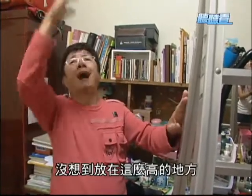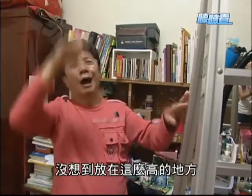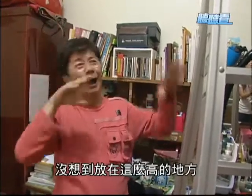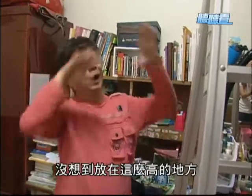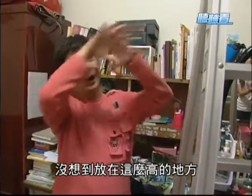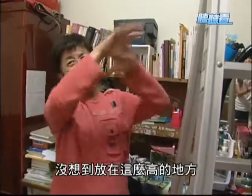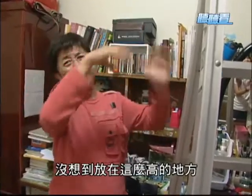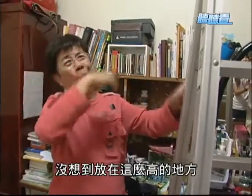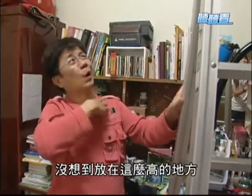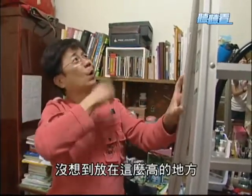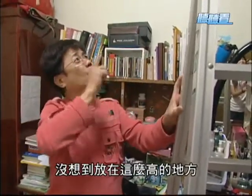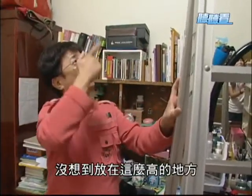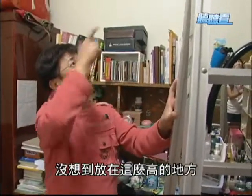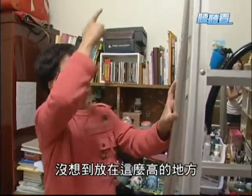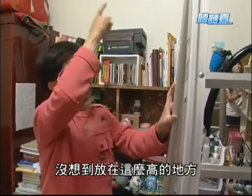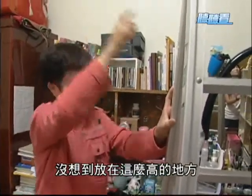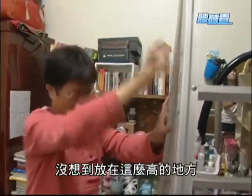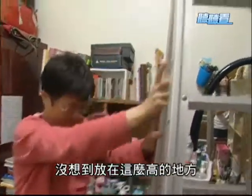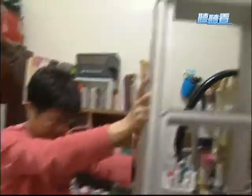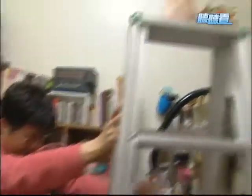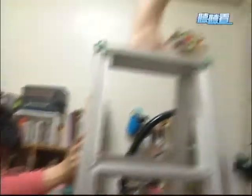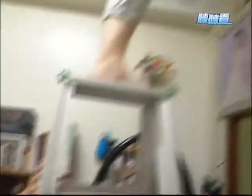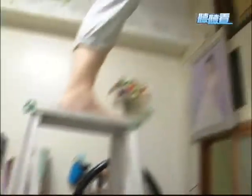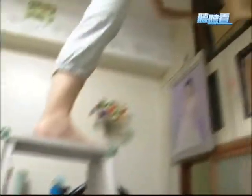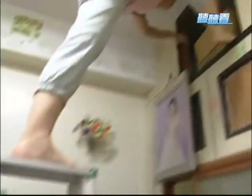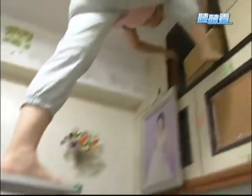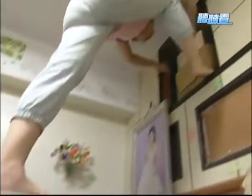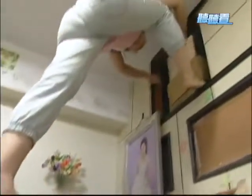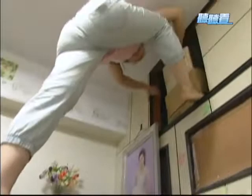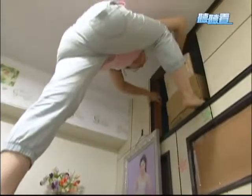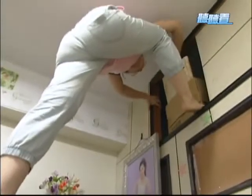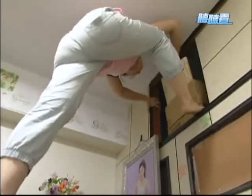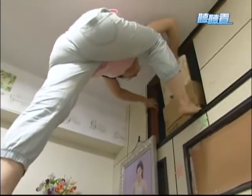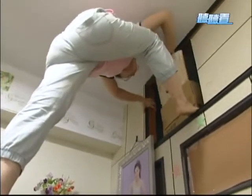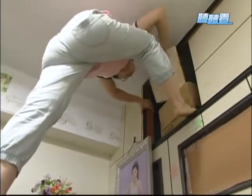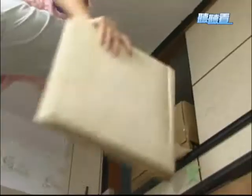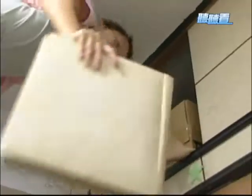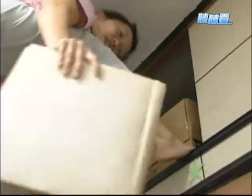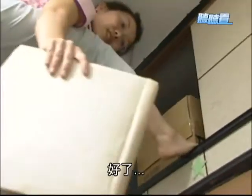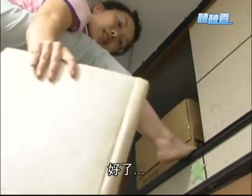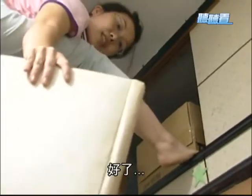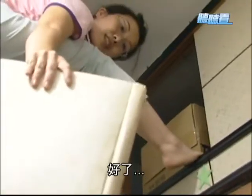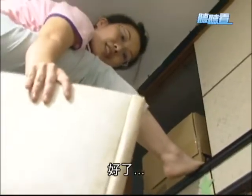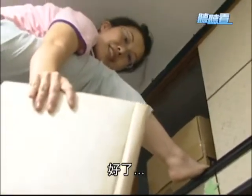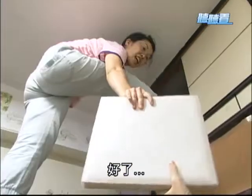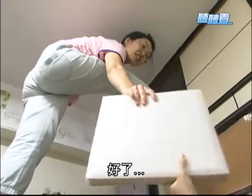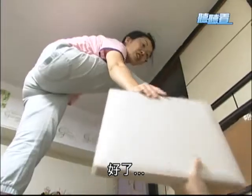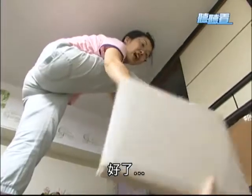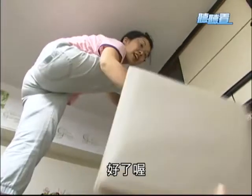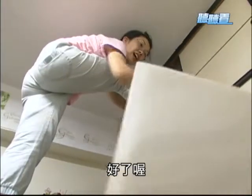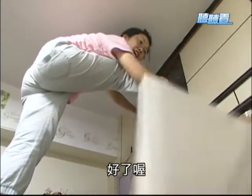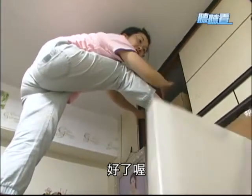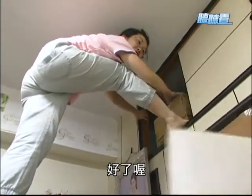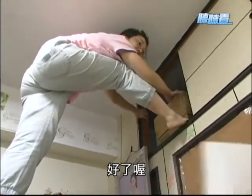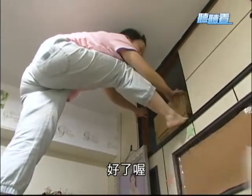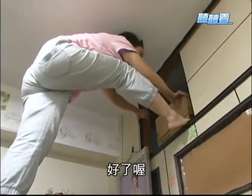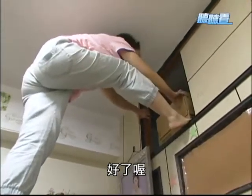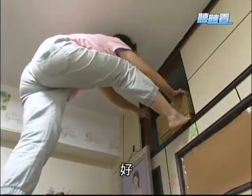想到放在这么高的地方啊！啊， 好了好了好 了，来了，